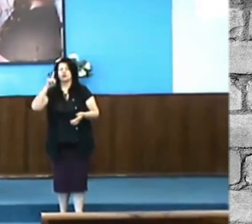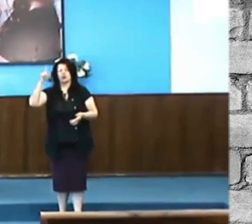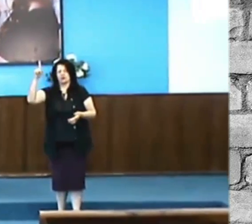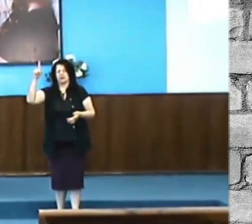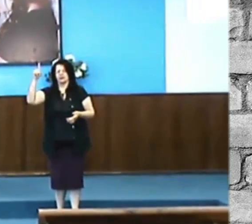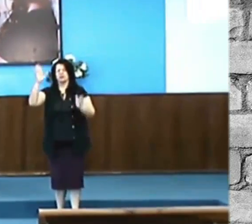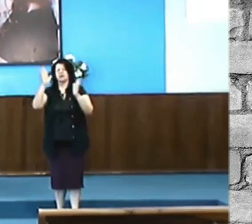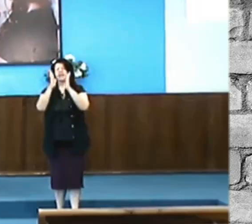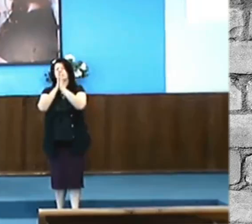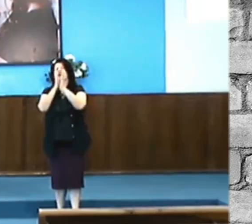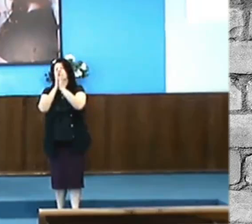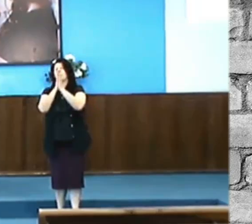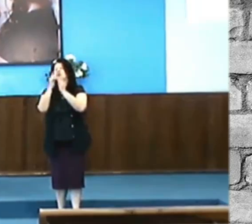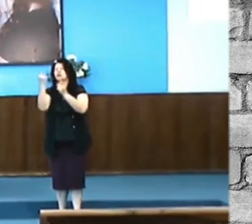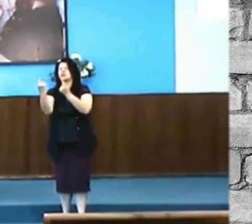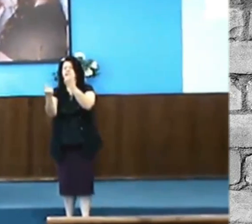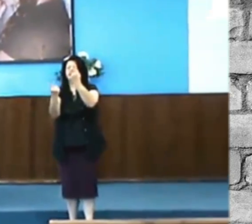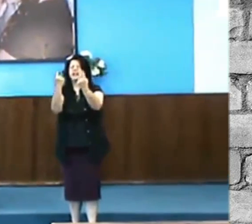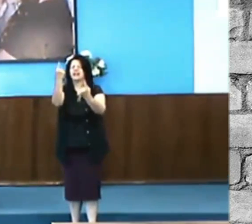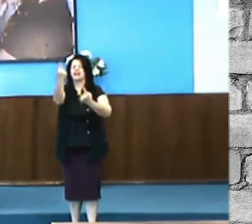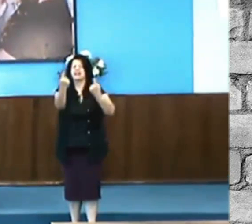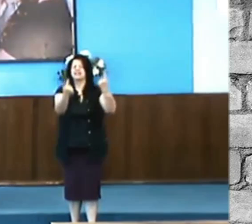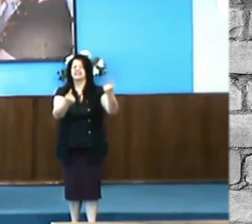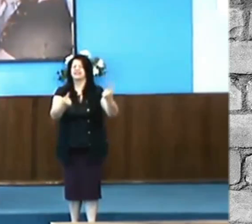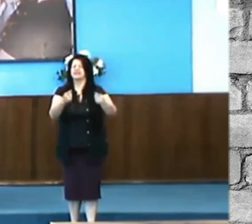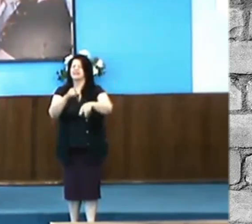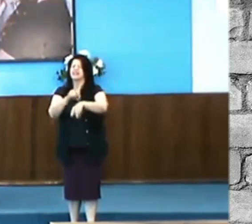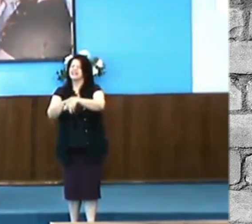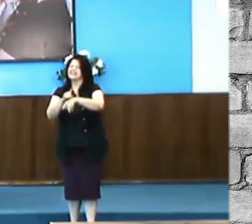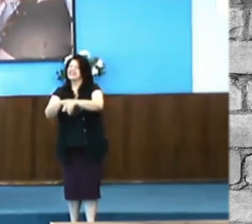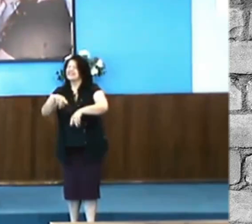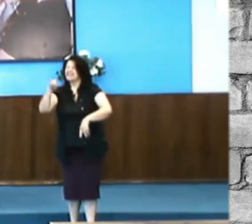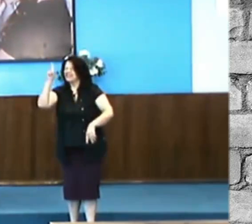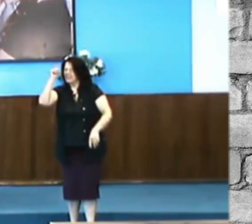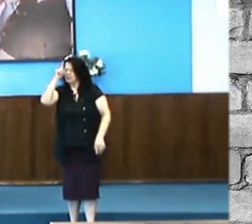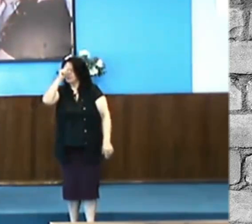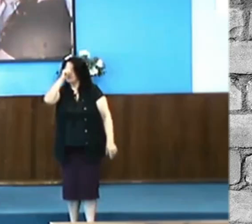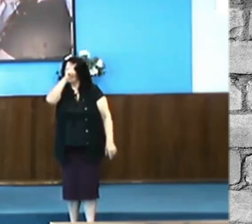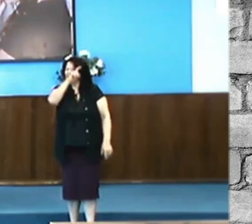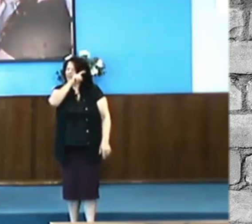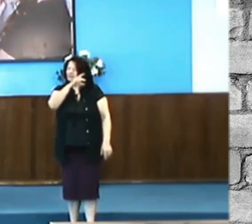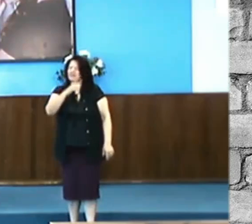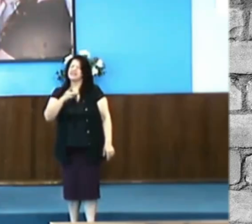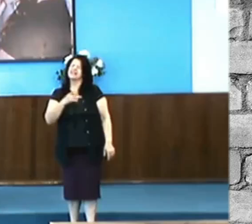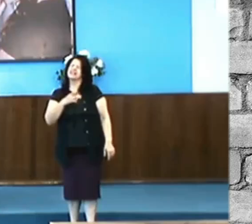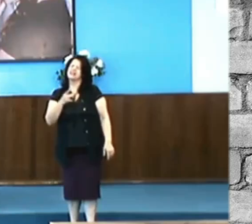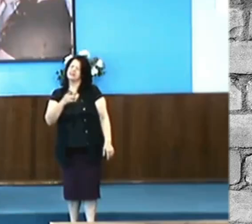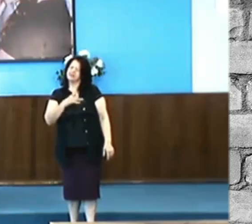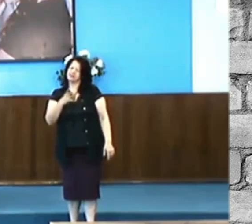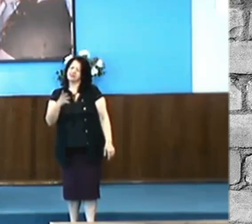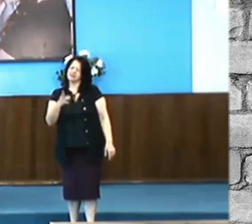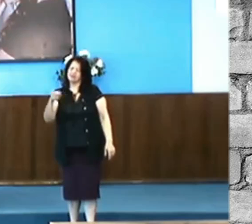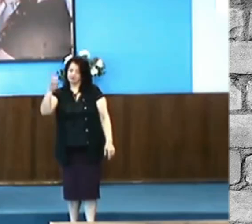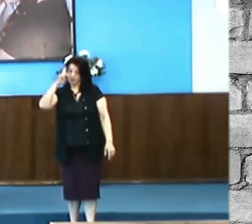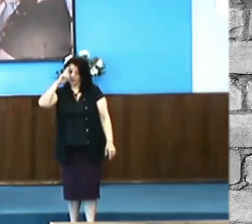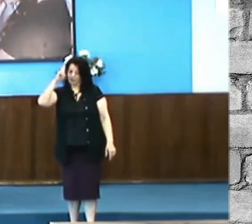povo, eu oro pedindo que nesses momentos de instabilidade, em vários aspectos, de medo, o